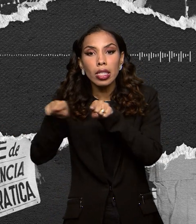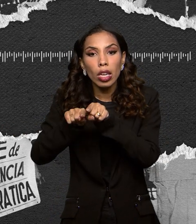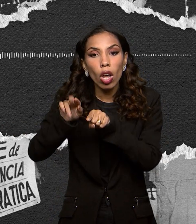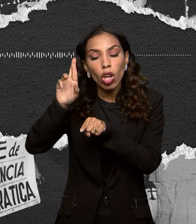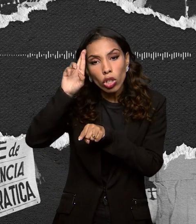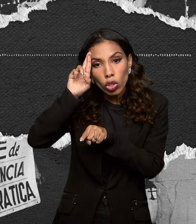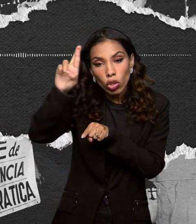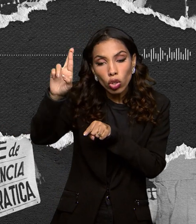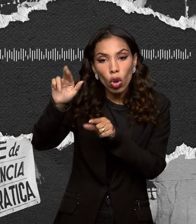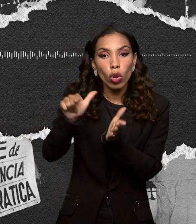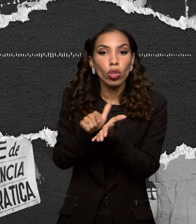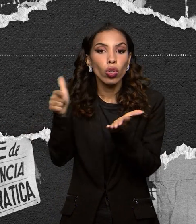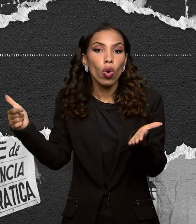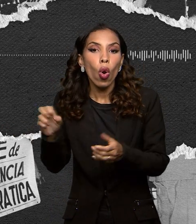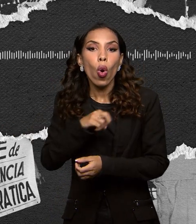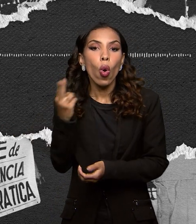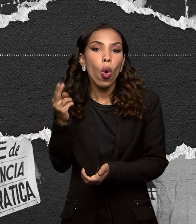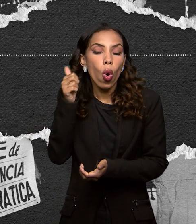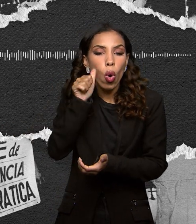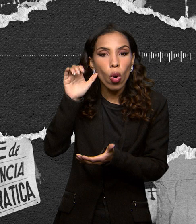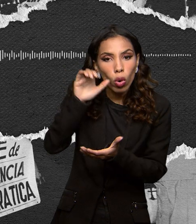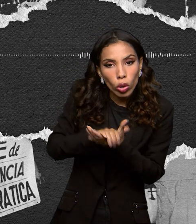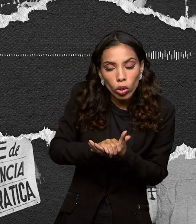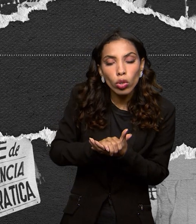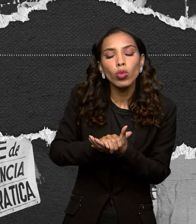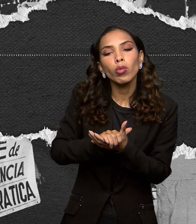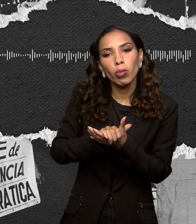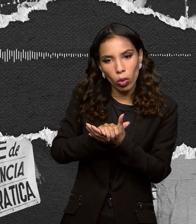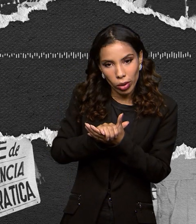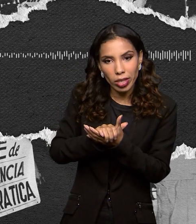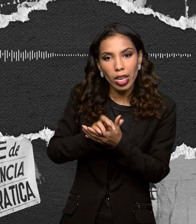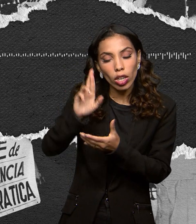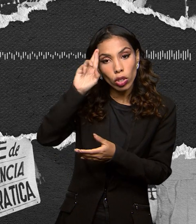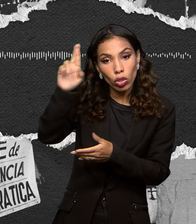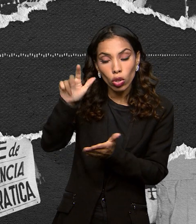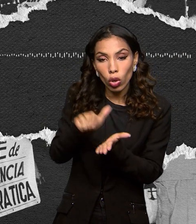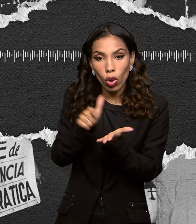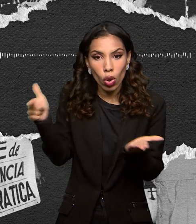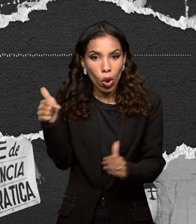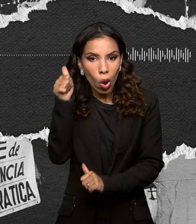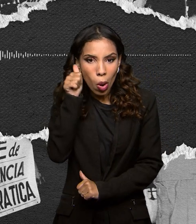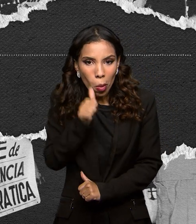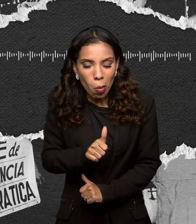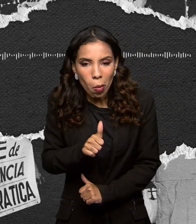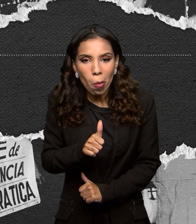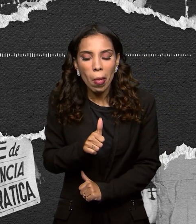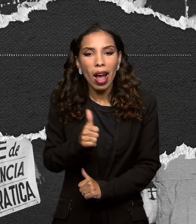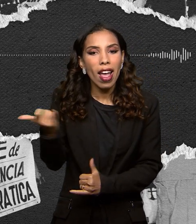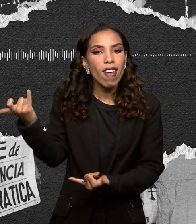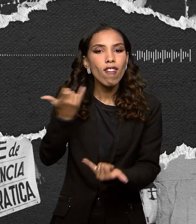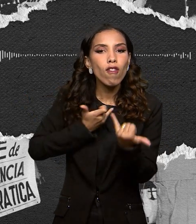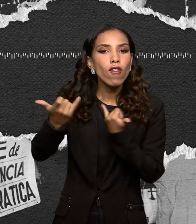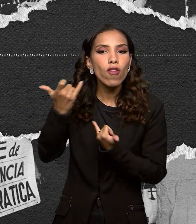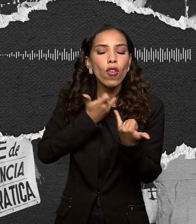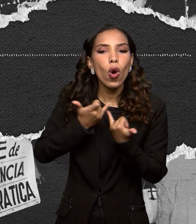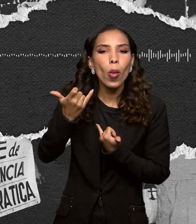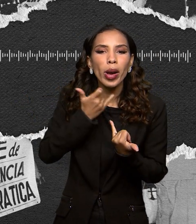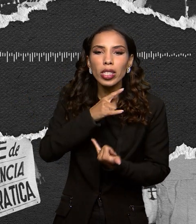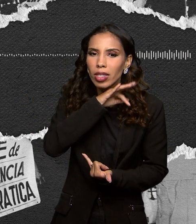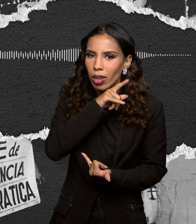de jornais ou com as esposas dos donos de jornais. Quer dizer, elas não eram mulheres mal informadas. Elas